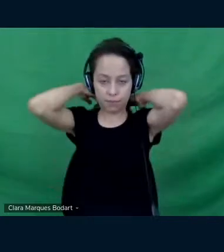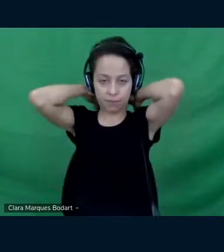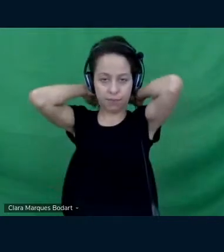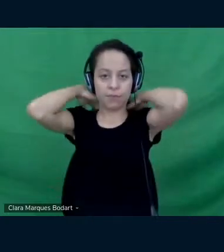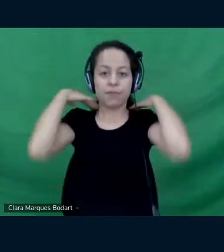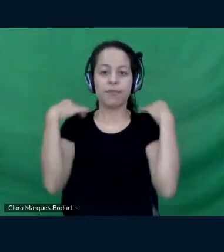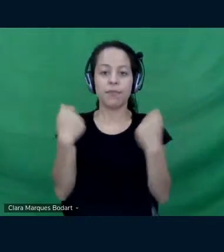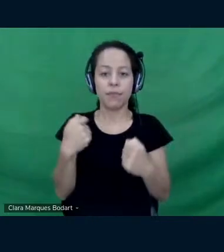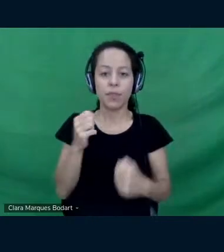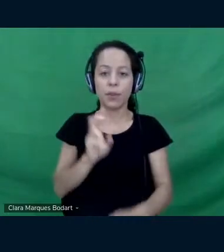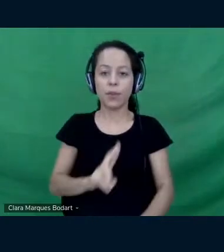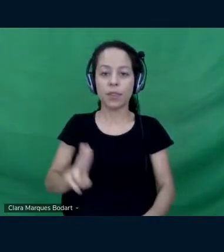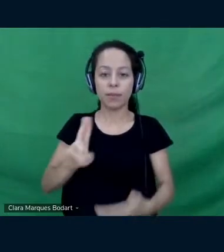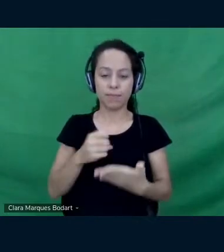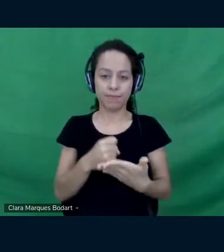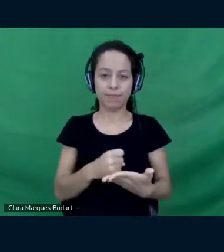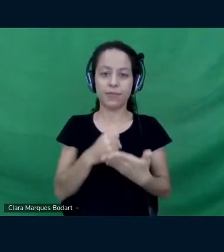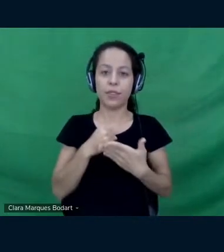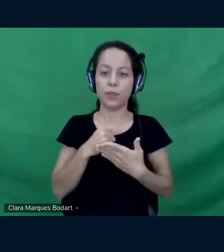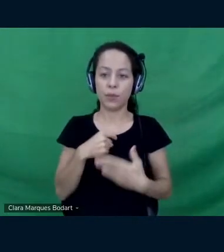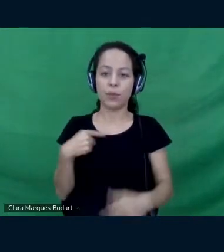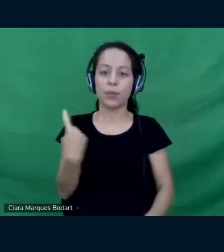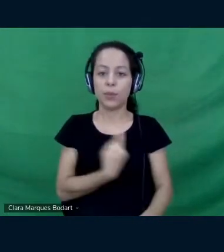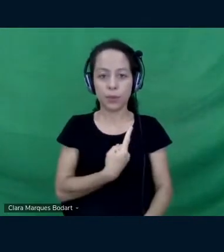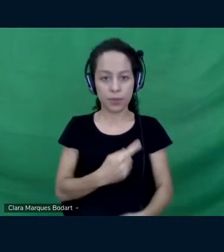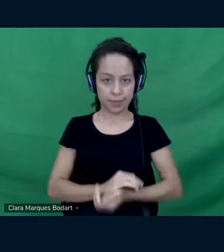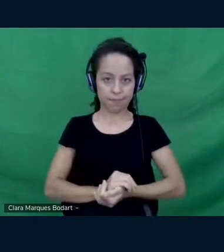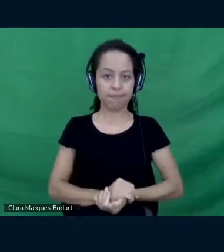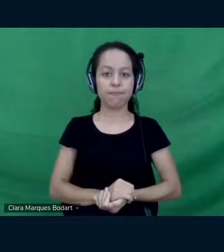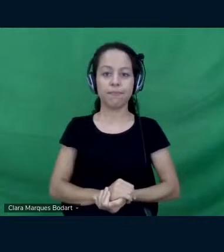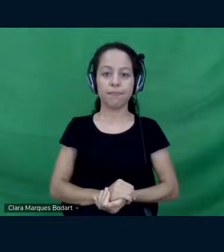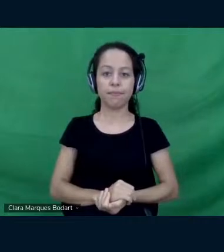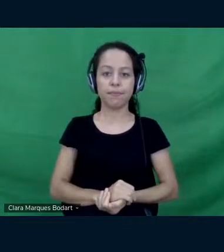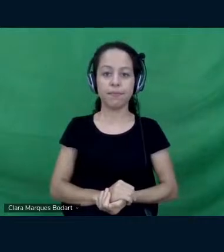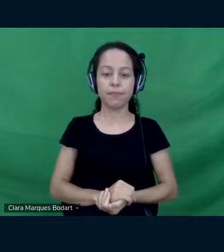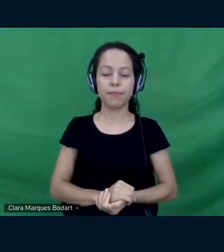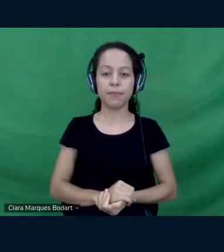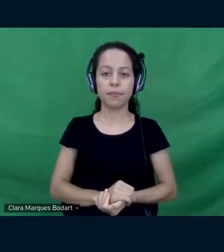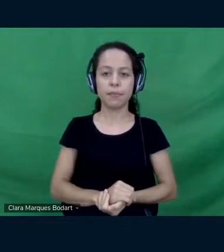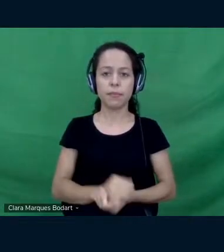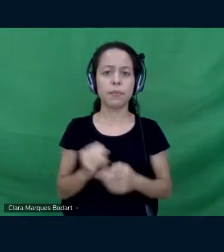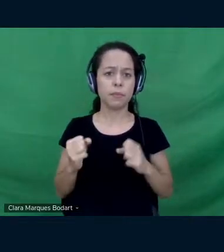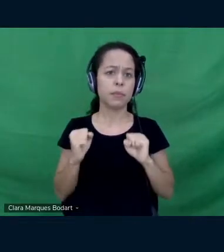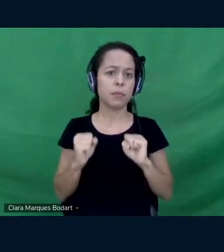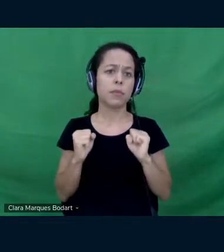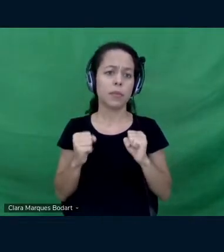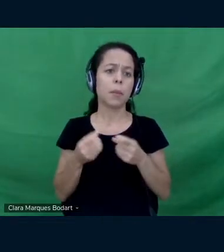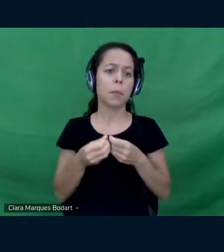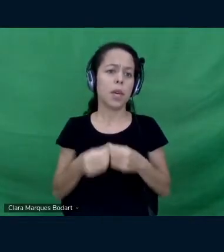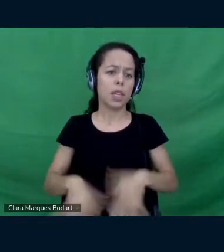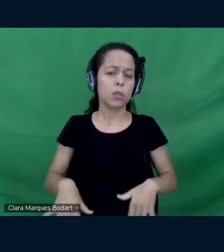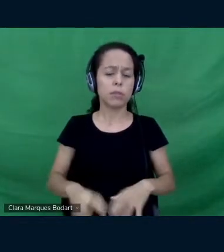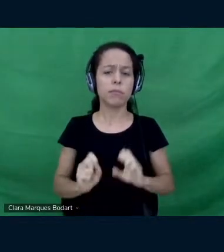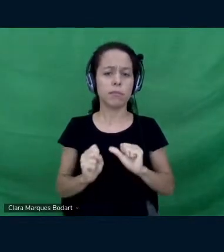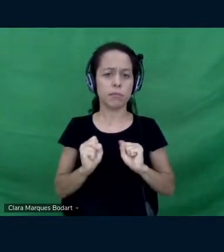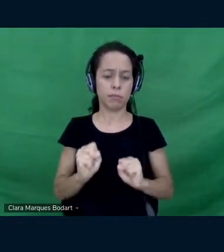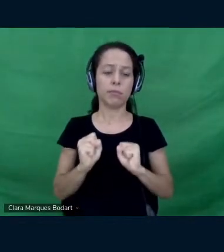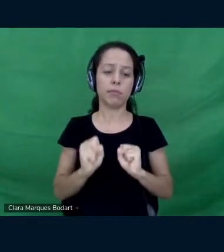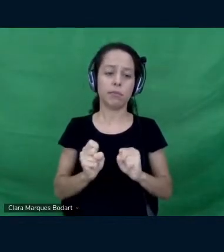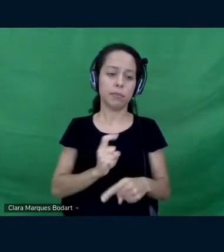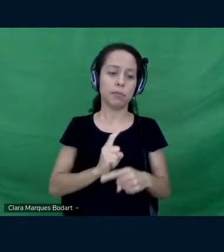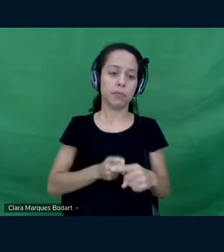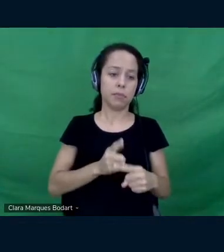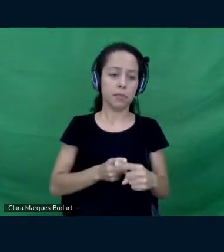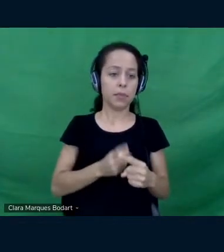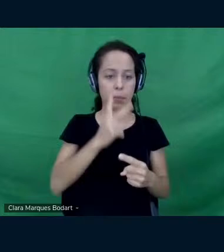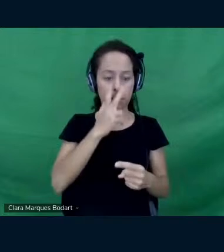favor, como aquela pessoa que quer partilhar conhecimento. Então, pode haver prejuízo no sentido de que